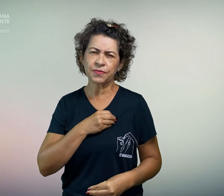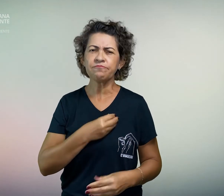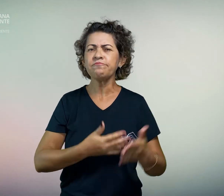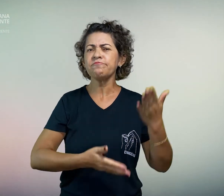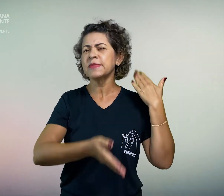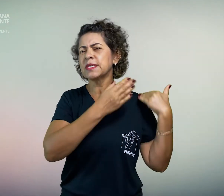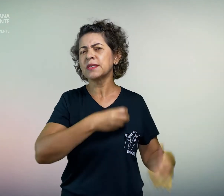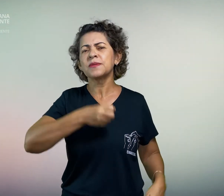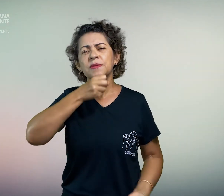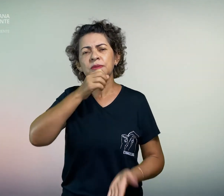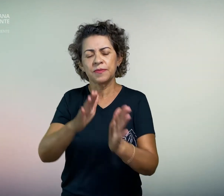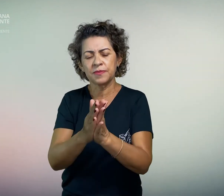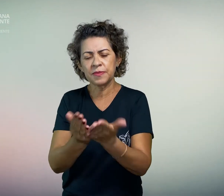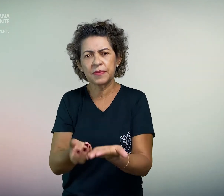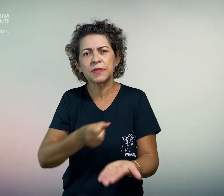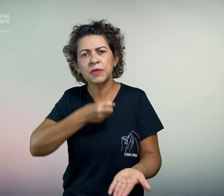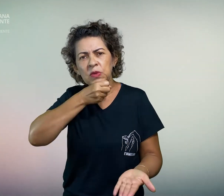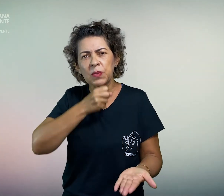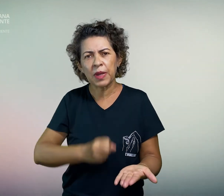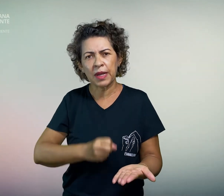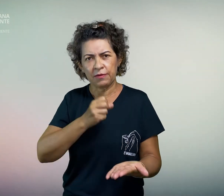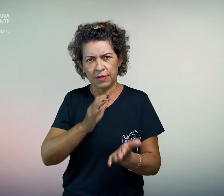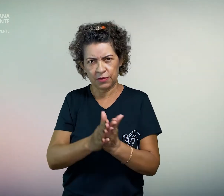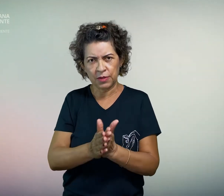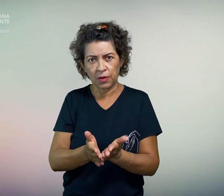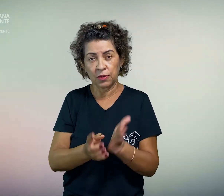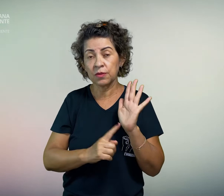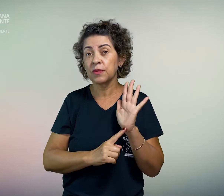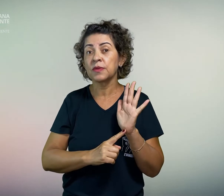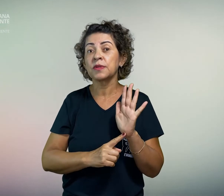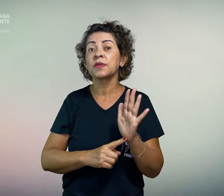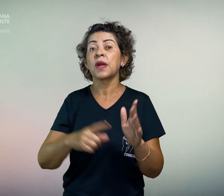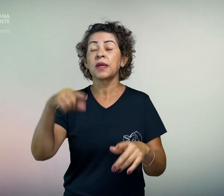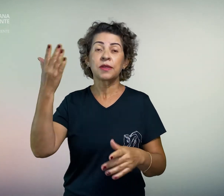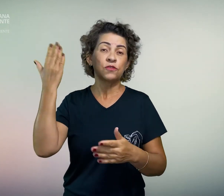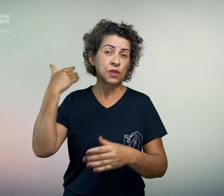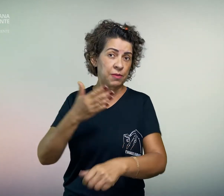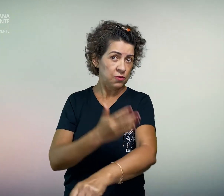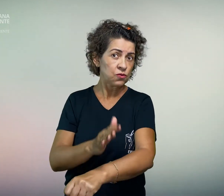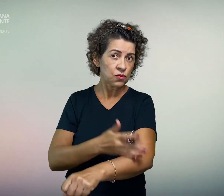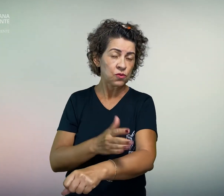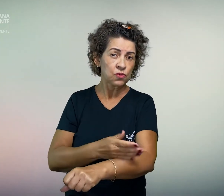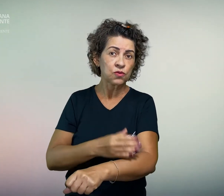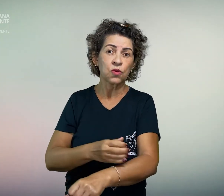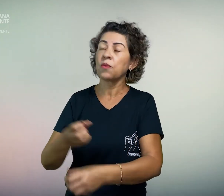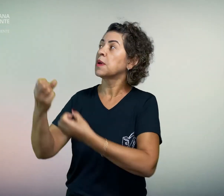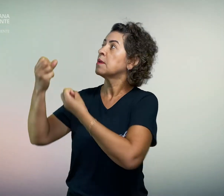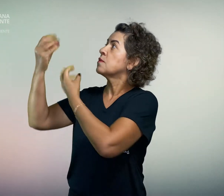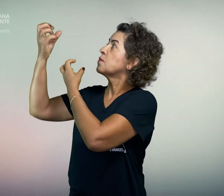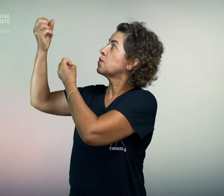Testamento, havia uma prática interessante de se confessar os pecados dos pais